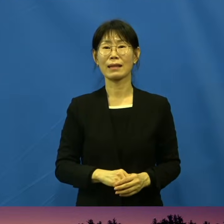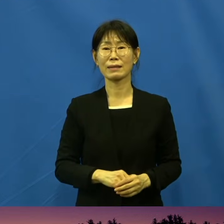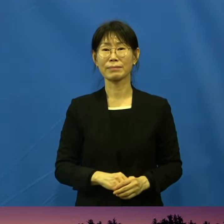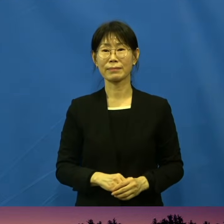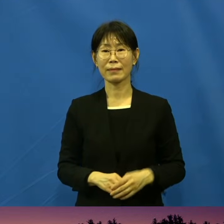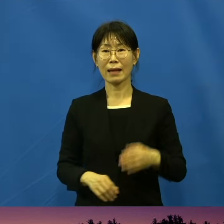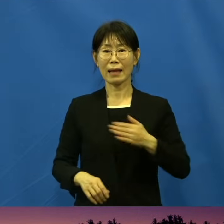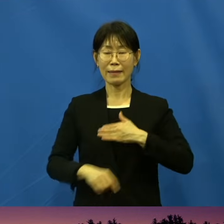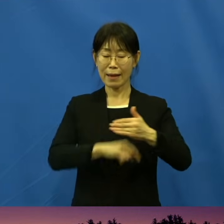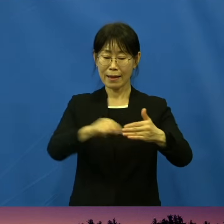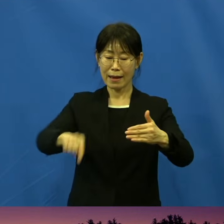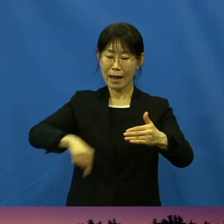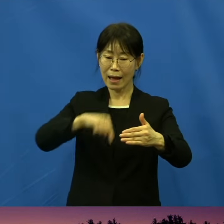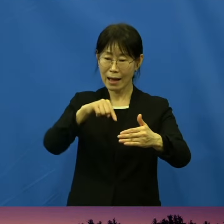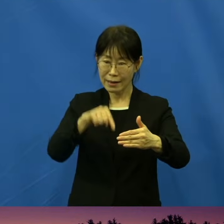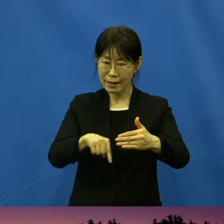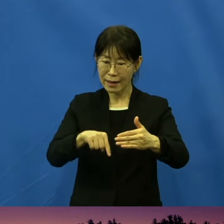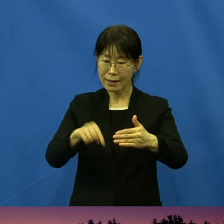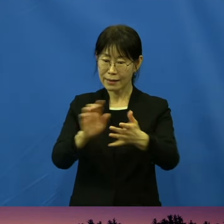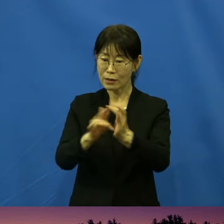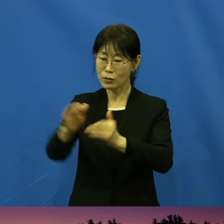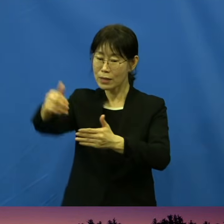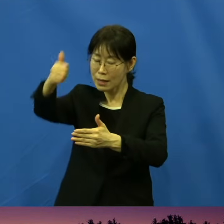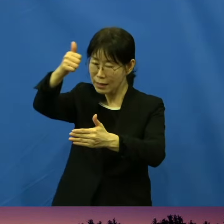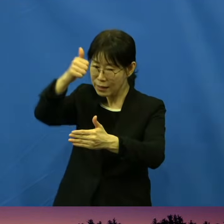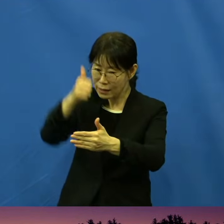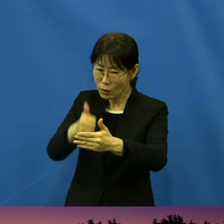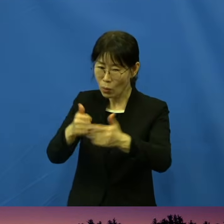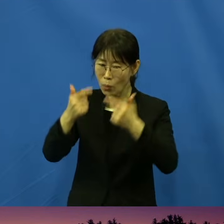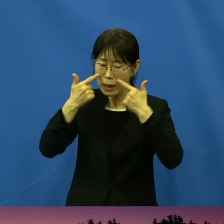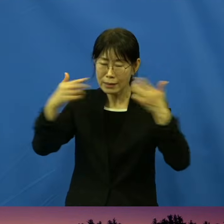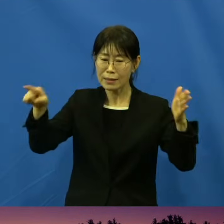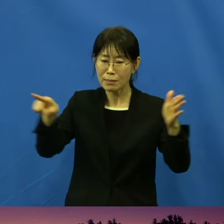여러분, 내 안에 계신다는 이 믿음이 확실해야 돼요.